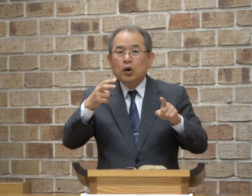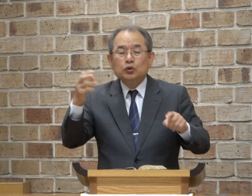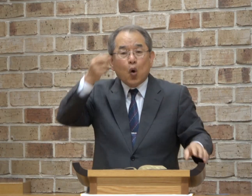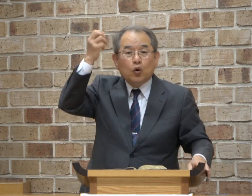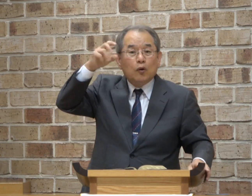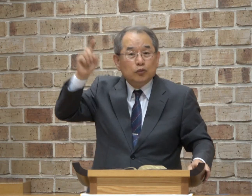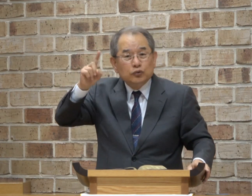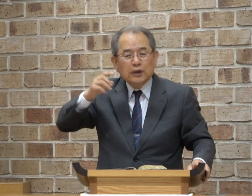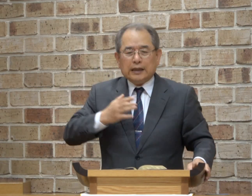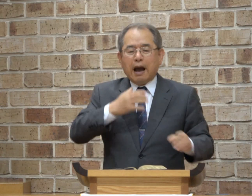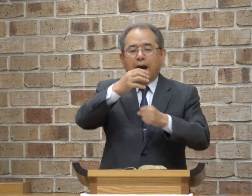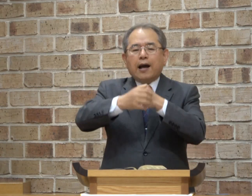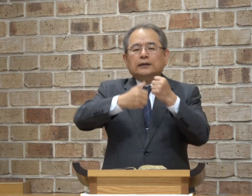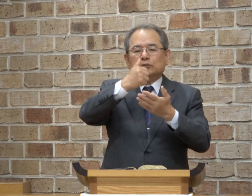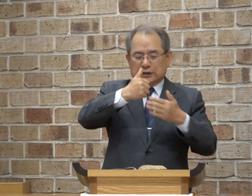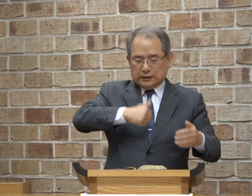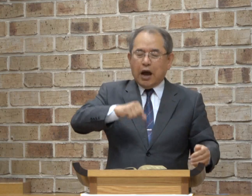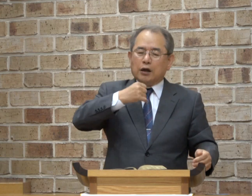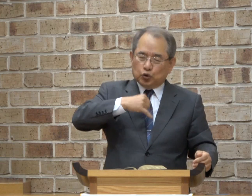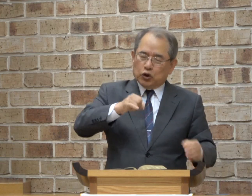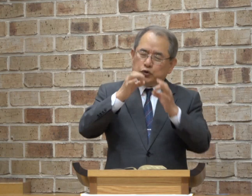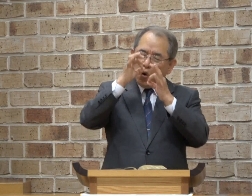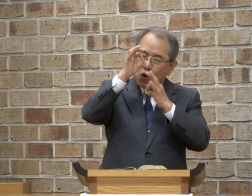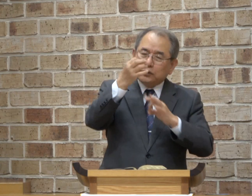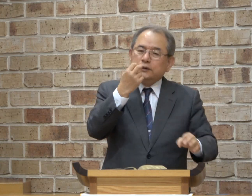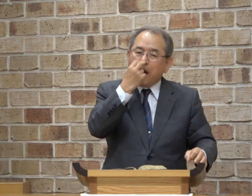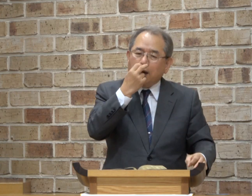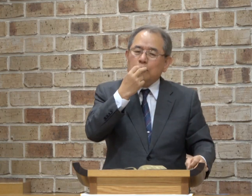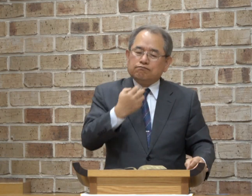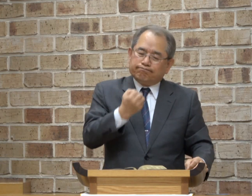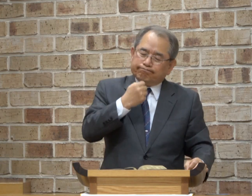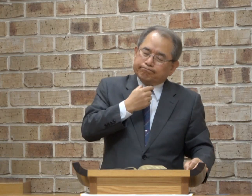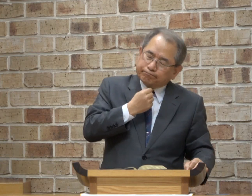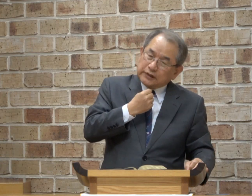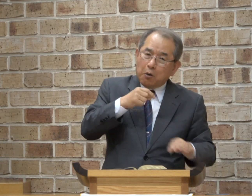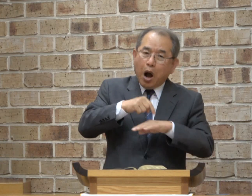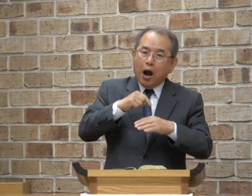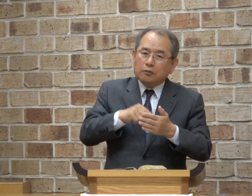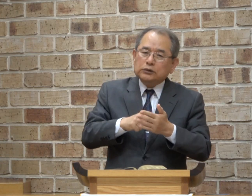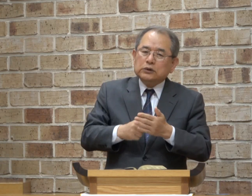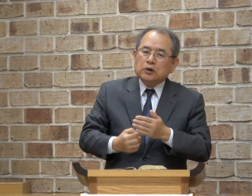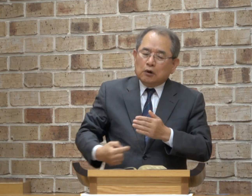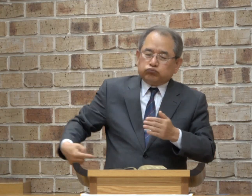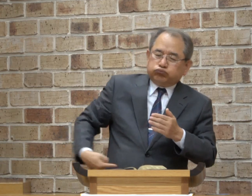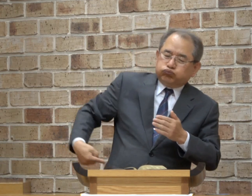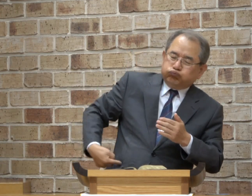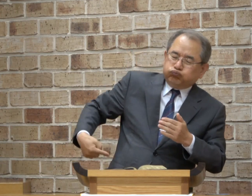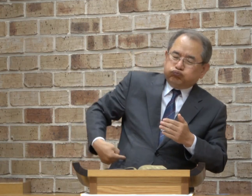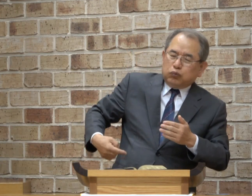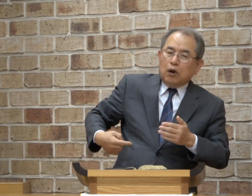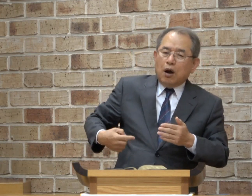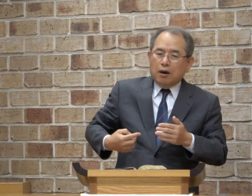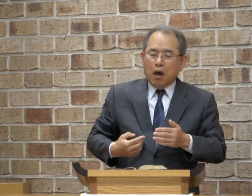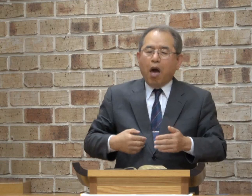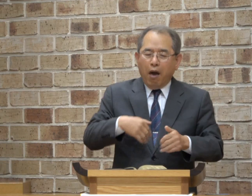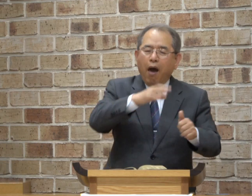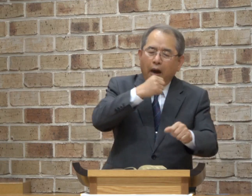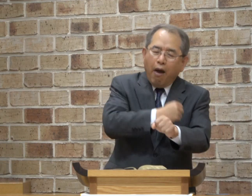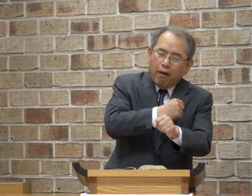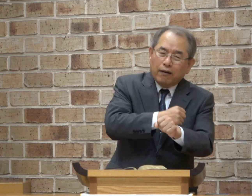것과 내가 하나님의 자녀로서 영생을 받기 원하는 그 마음을